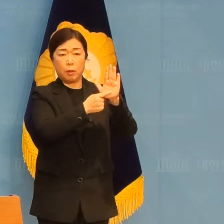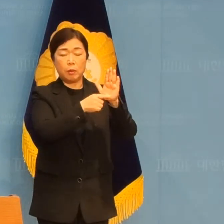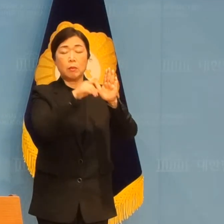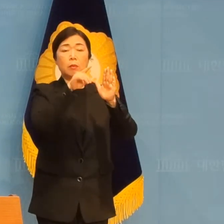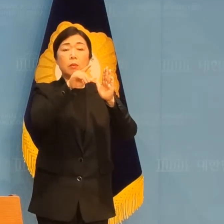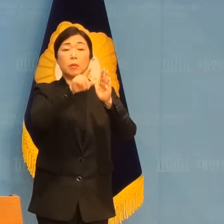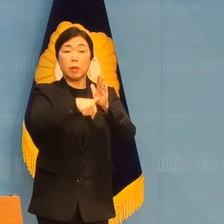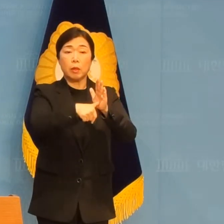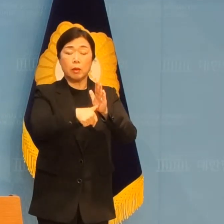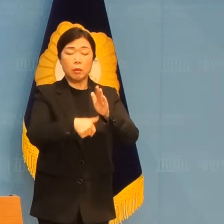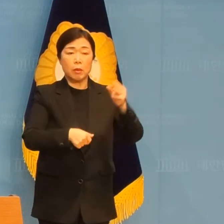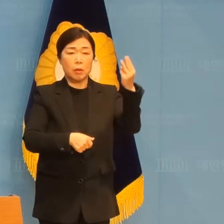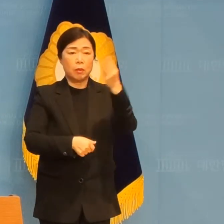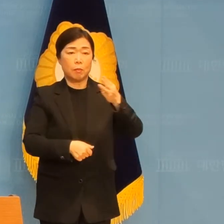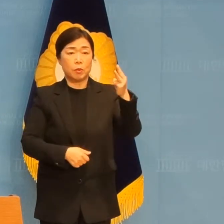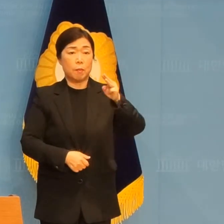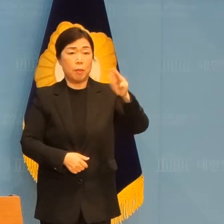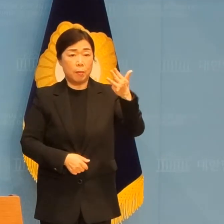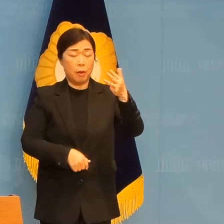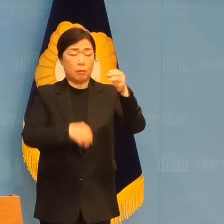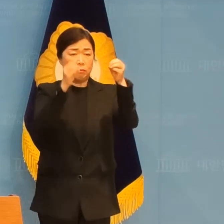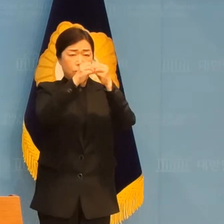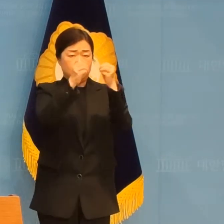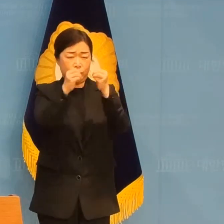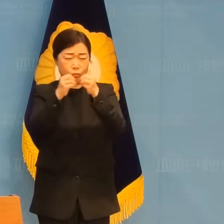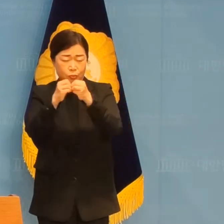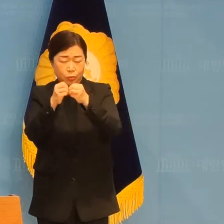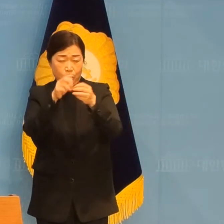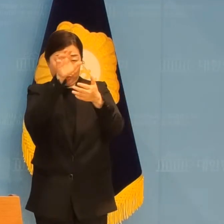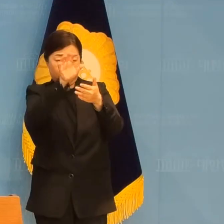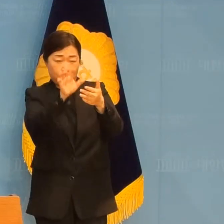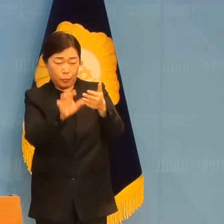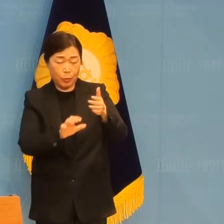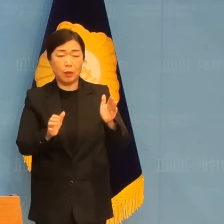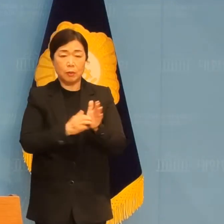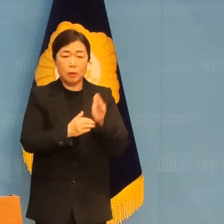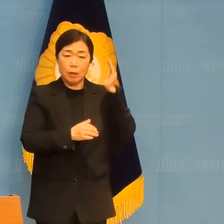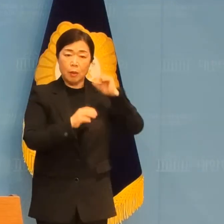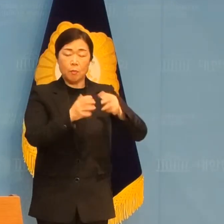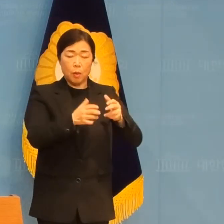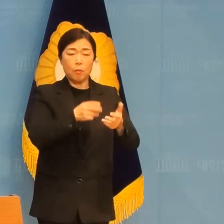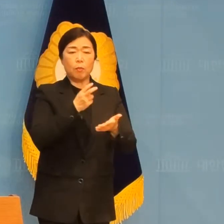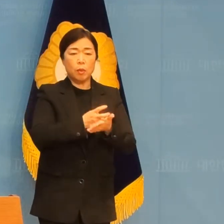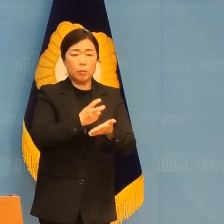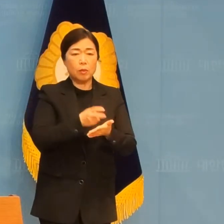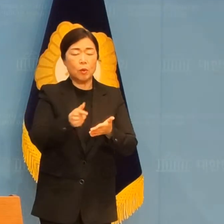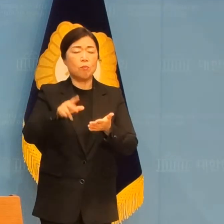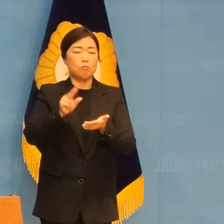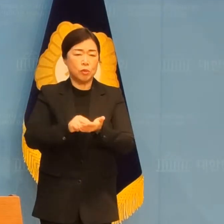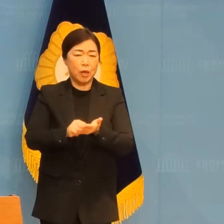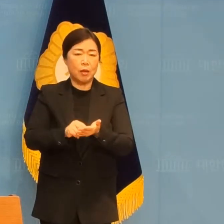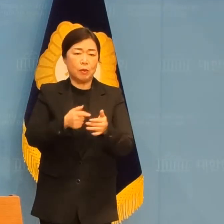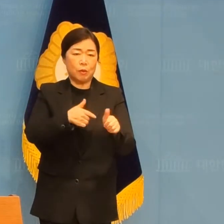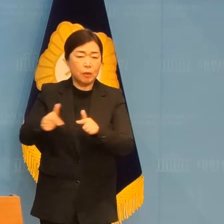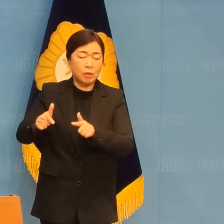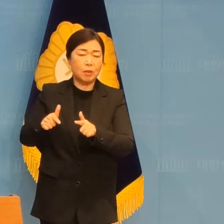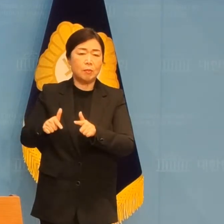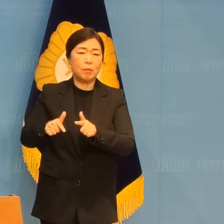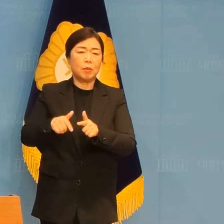자의 장문 논평을 통해 우리 헌법 부정, 핵도미노 현상 초래, 현실 대응적 조치 예고